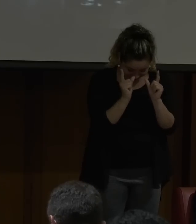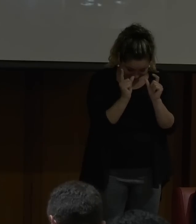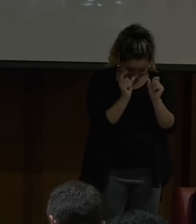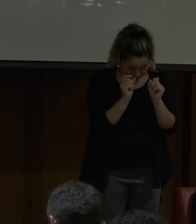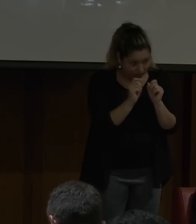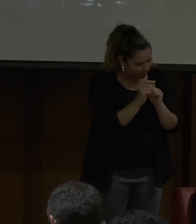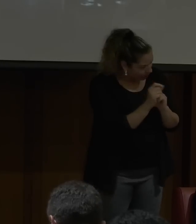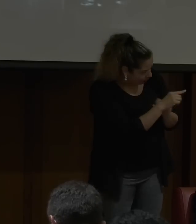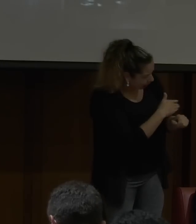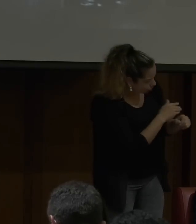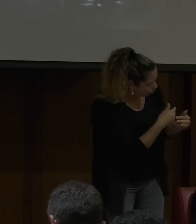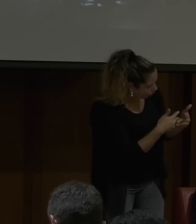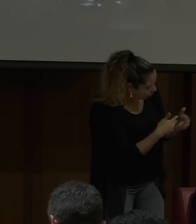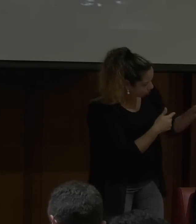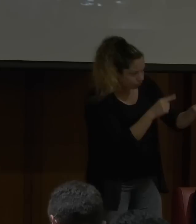Merengue.